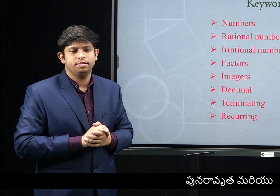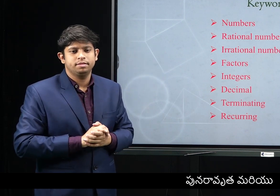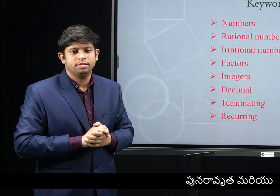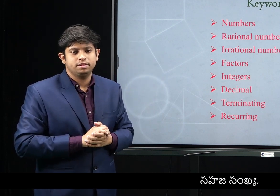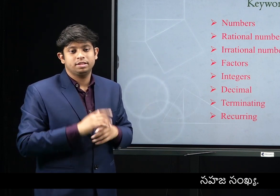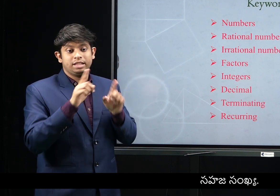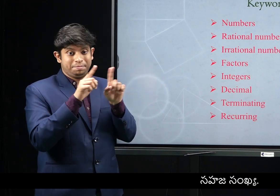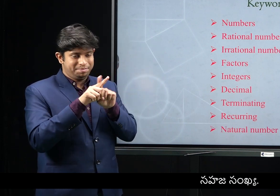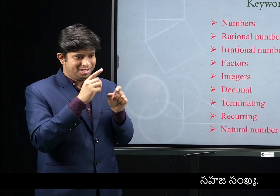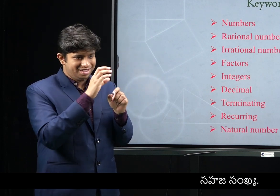సహజ సంఖ్య.